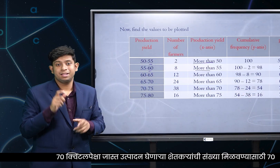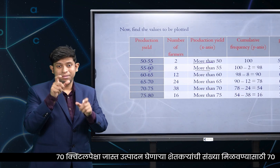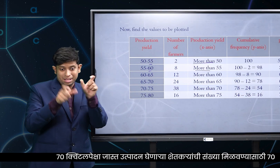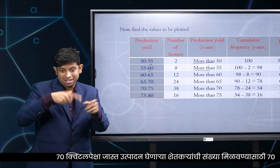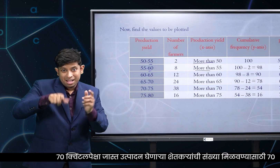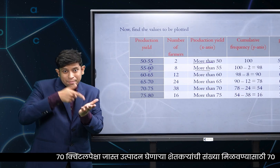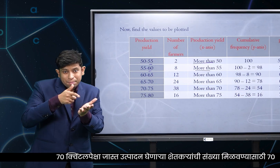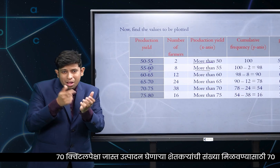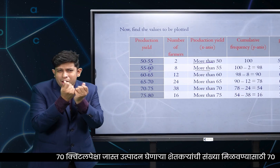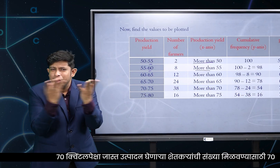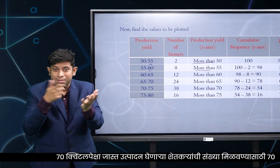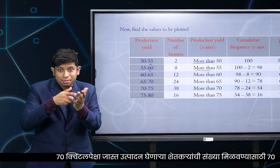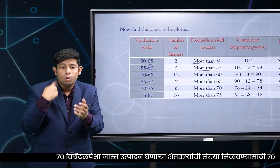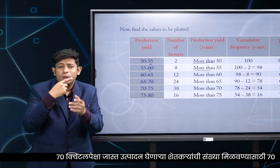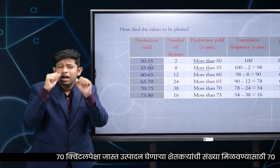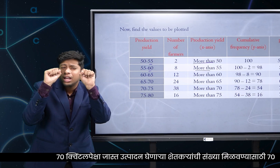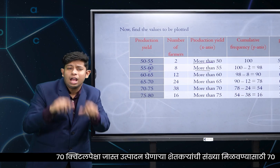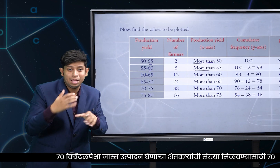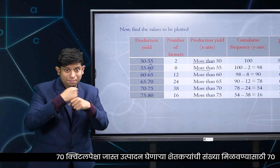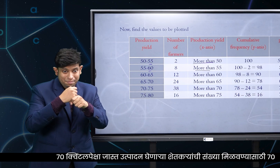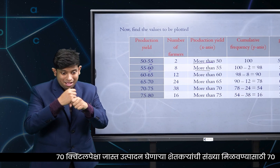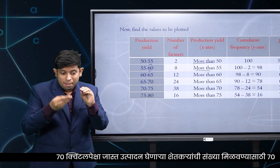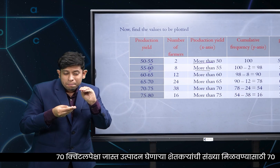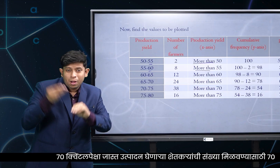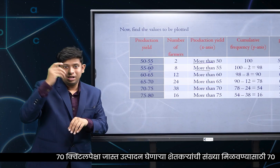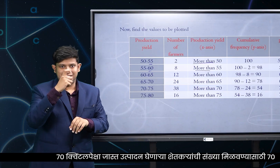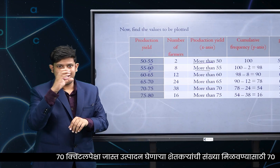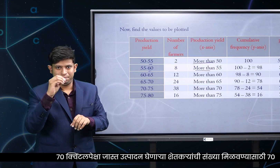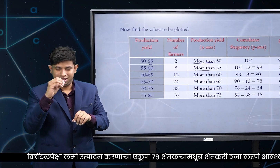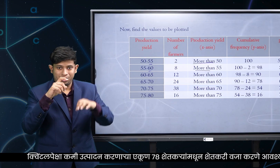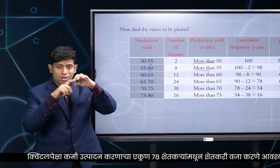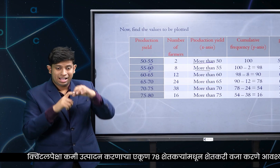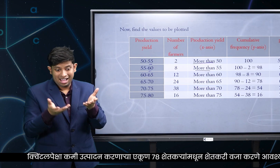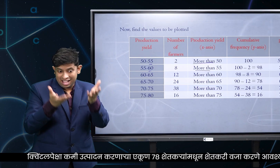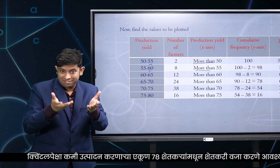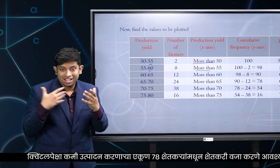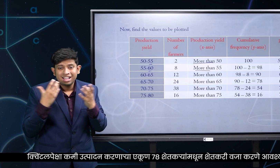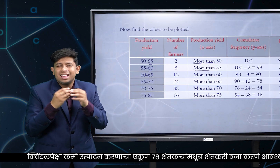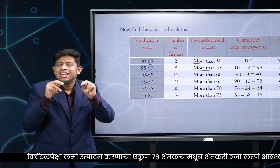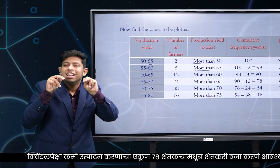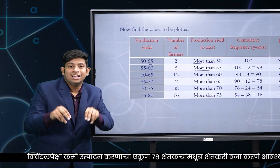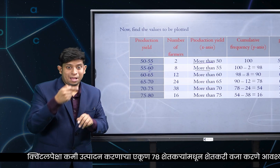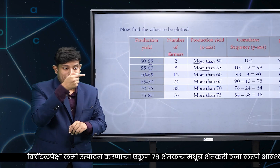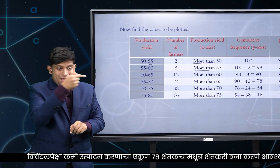70 क्विंटलपेक्षा जास्त उत्पादन घेणाऱ्या शेतकऱ्यांची संख्या मिळवण्यासाठी 70 क्विंटलपेक्षा कमी उत्पादन करणाऱ्या एकूण